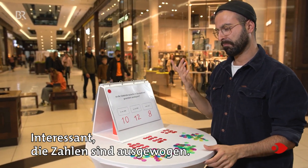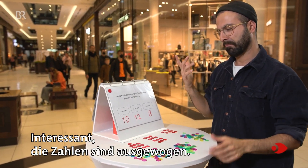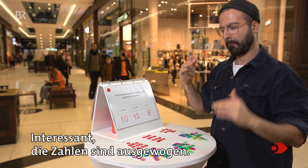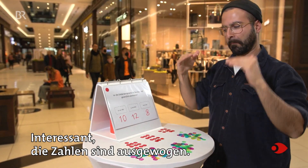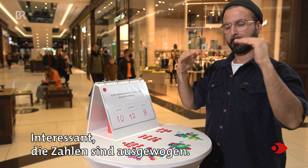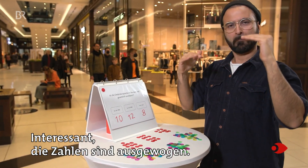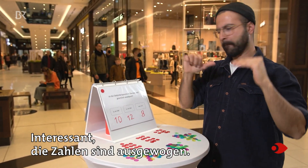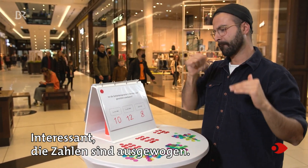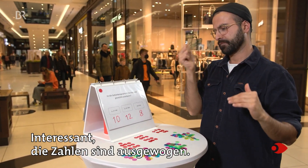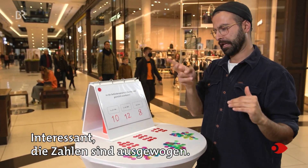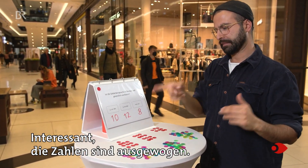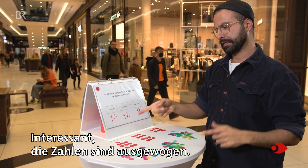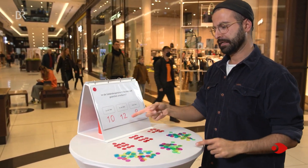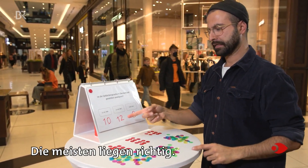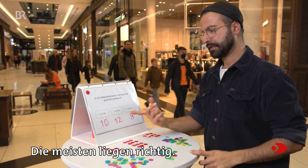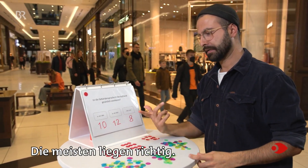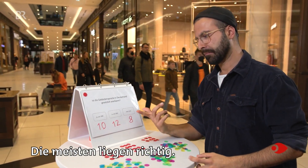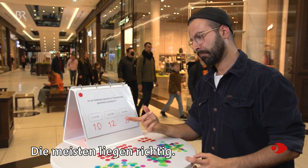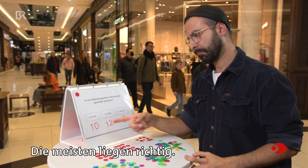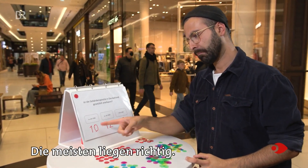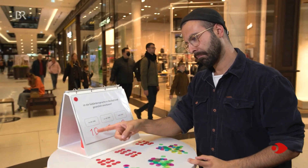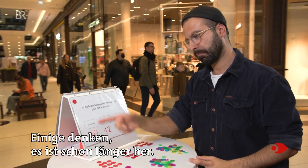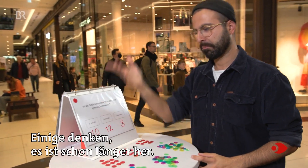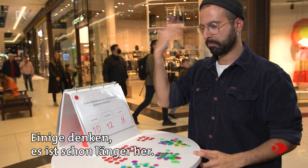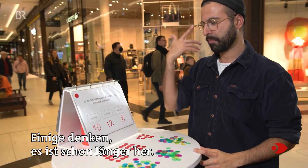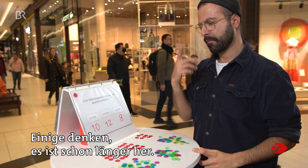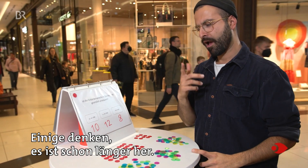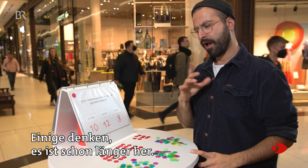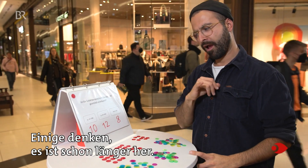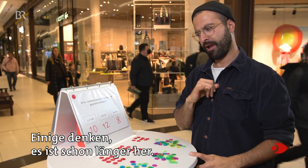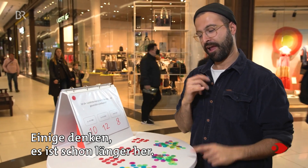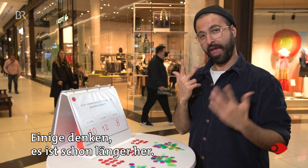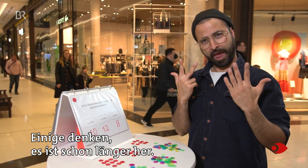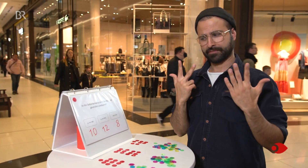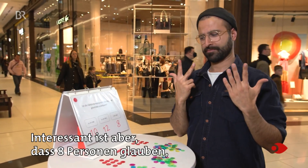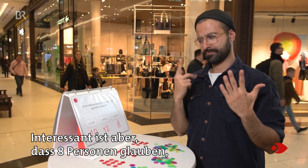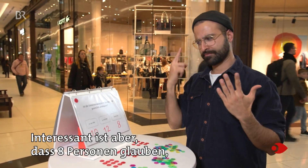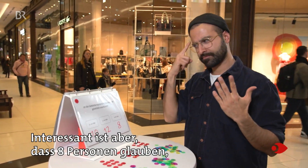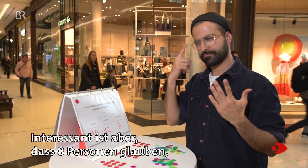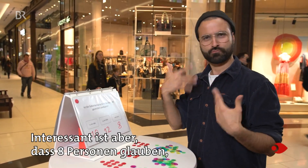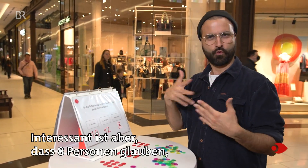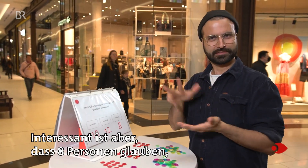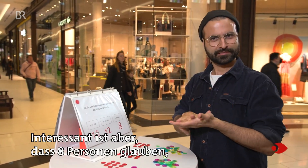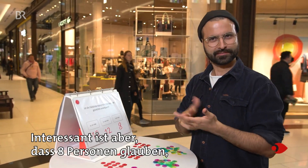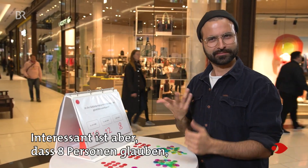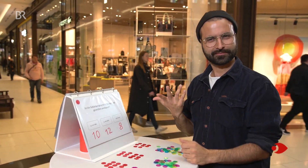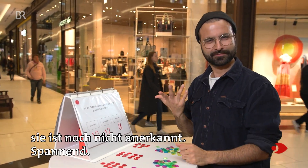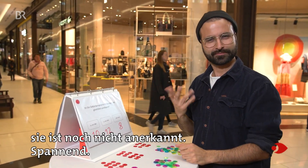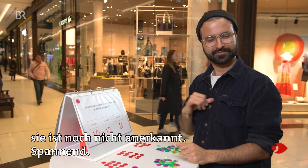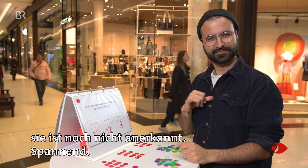Interessant, die Zahlen sind ausgewogen. Die meisten liegen richtig. Einige denken, es ist schon länger her. Interessant ist aber, dass 8 Personen glauben, sie ist noch